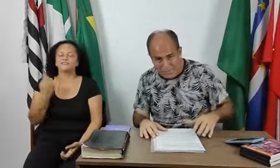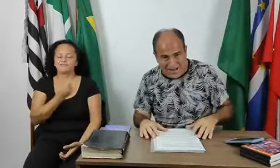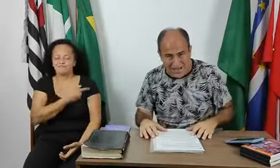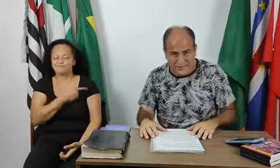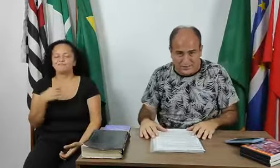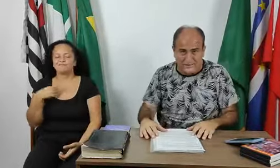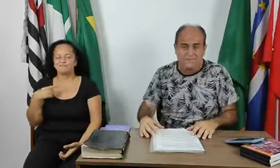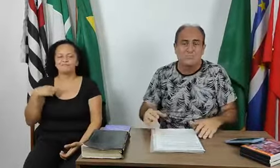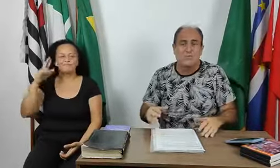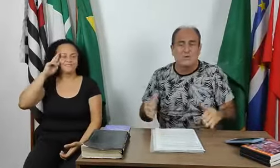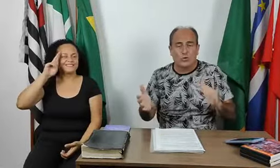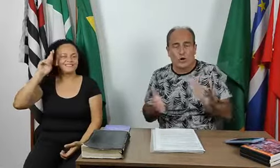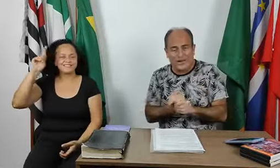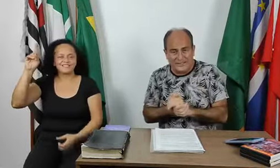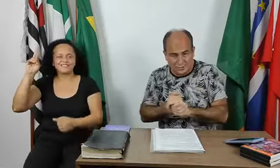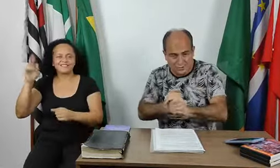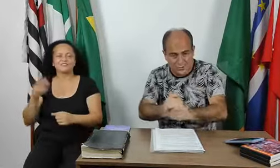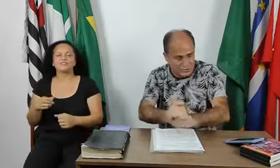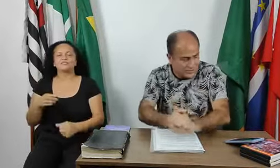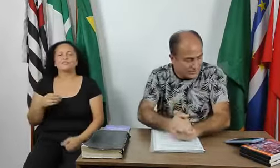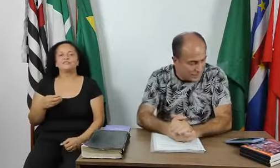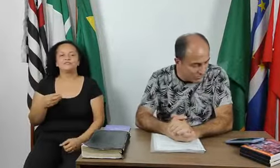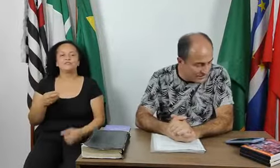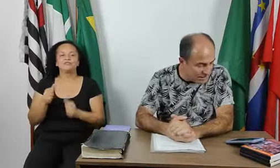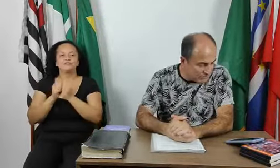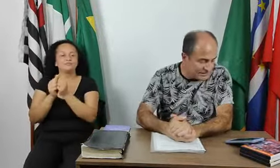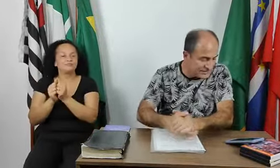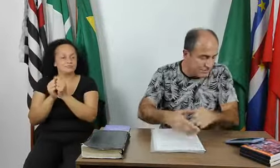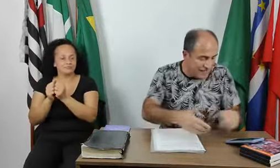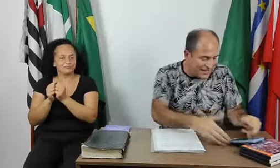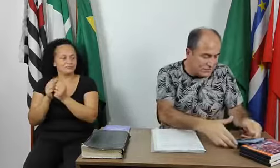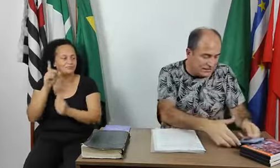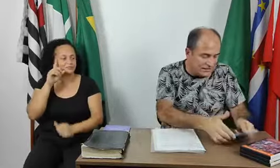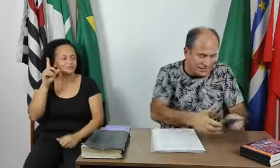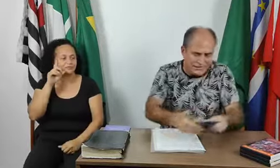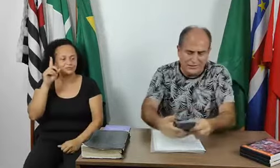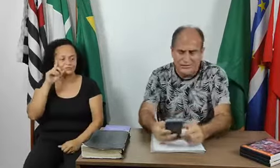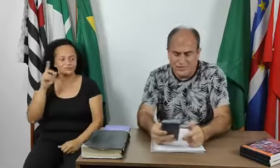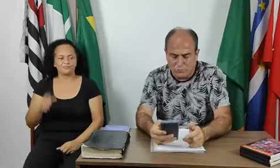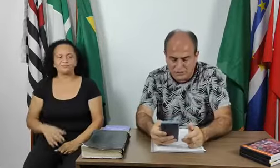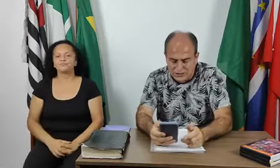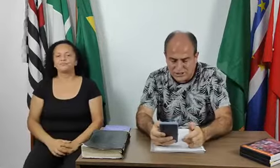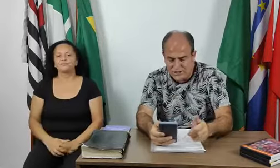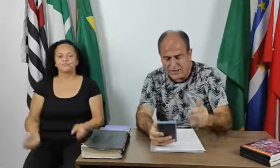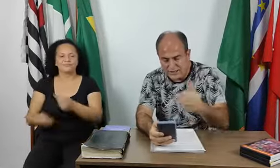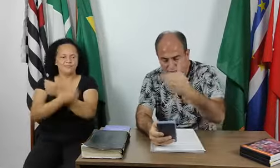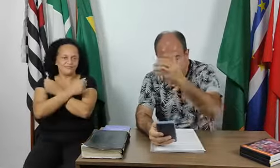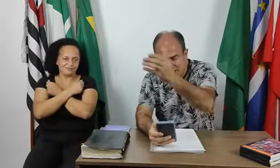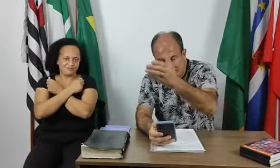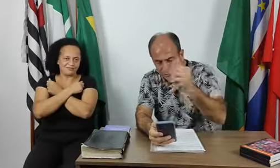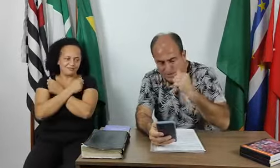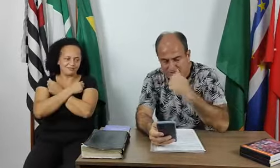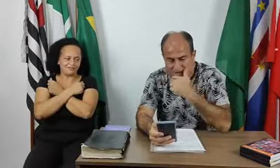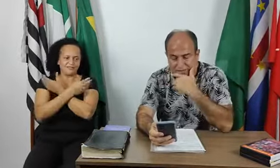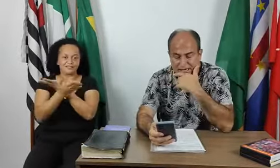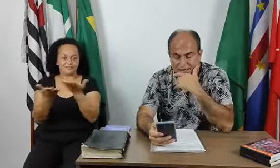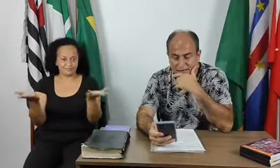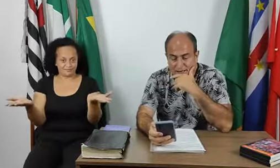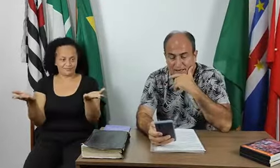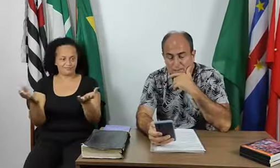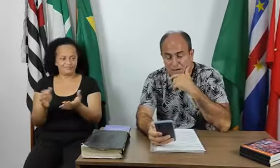diz a palavra, né? Glória a Deus. Quero mandar um grande abraço aqui, né? Tem muita gente querida aqui, além do Marcelo